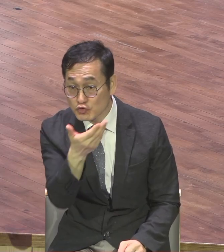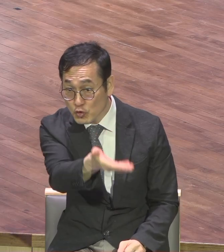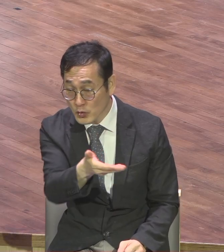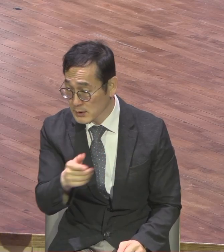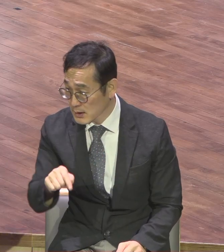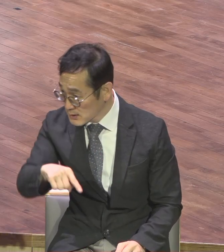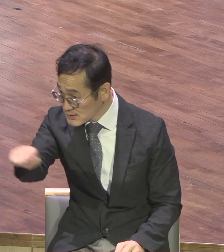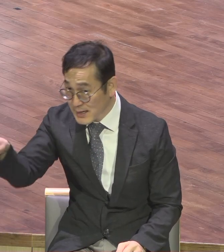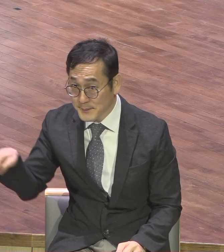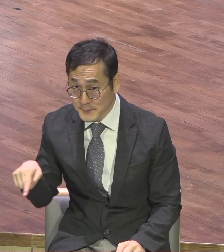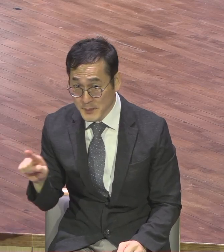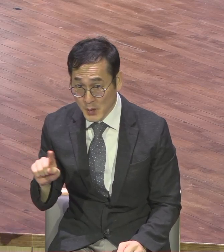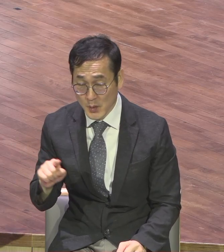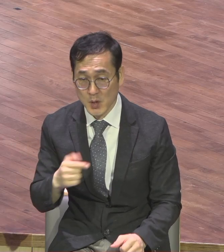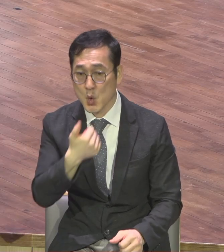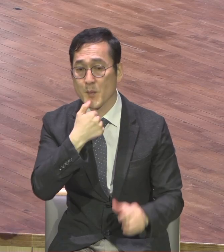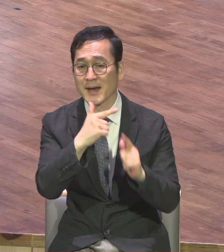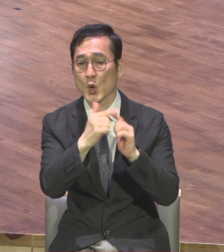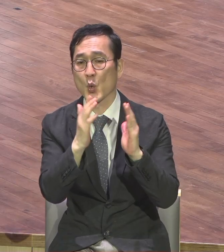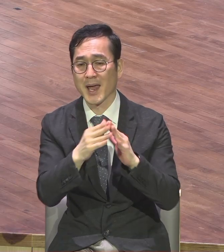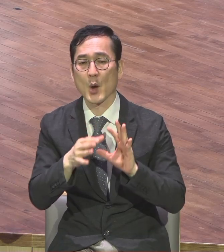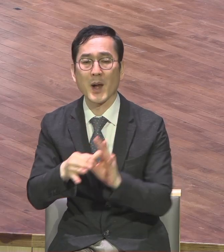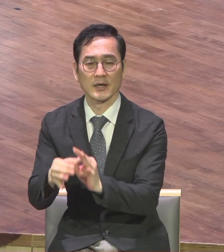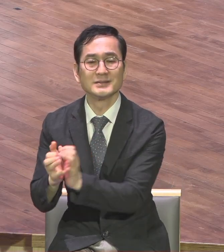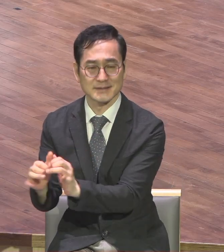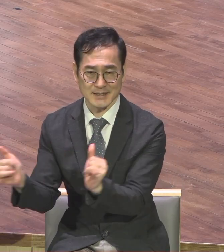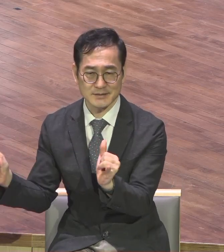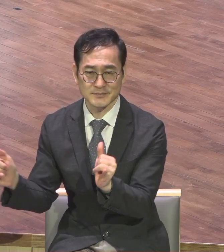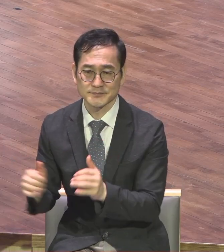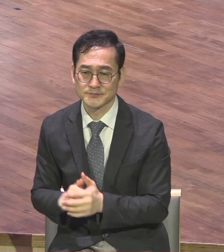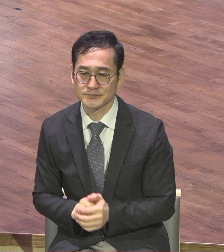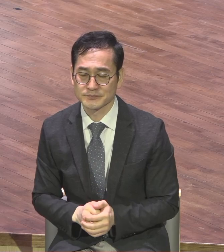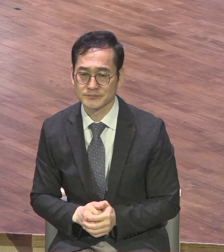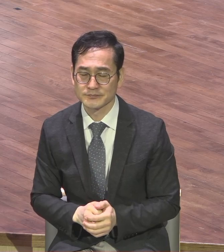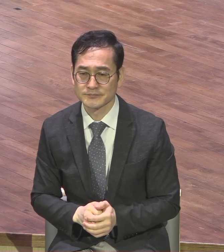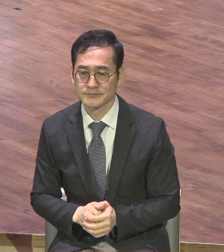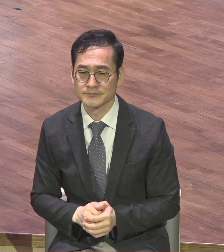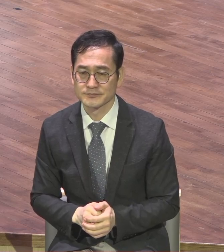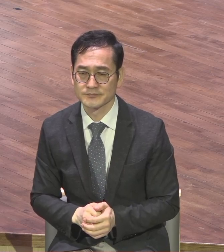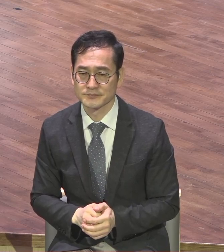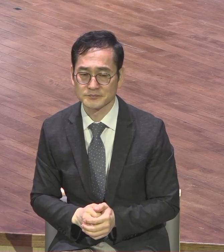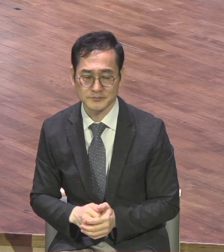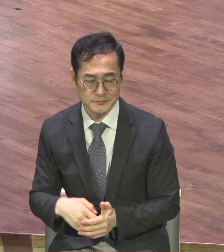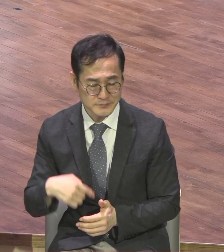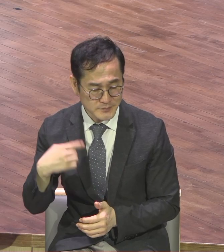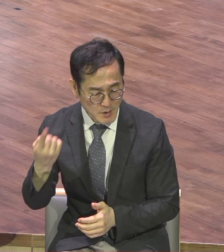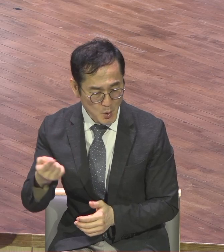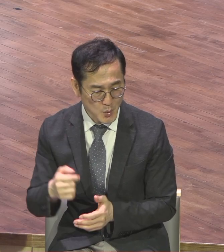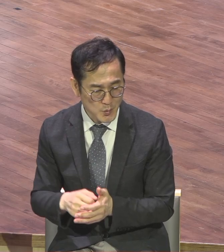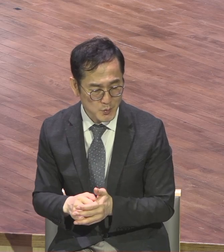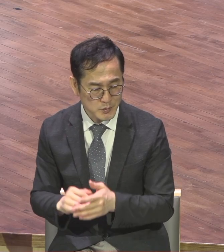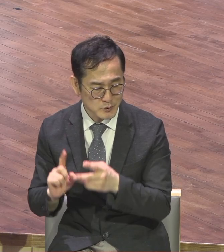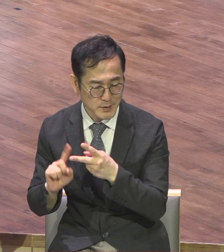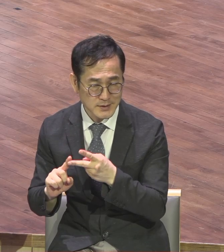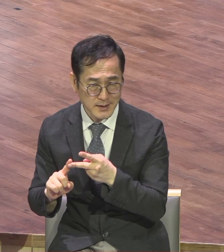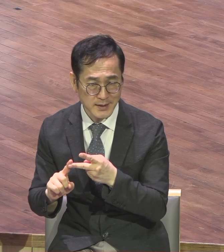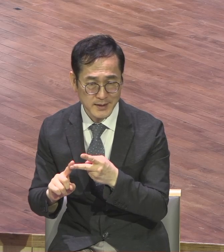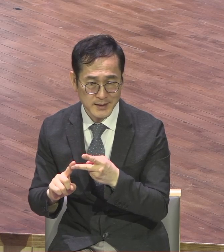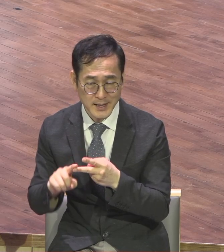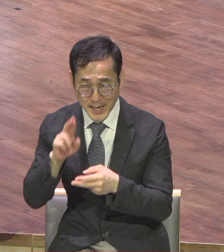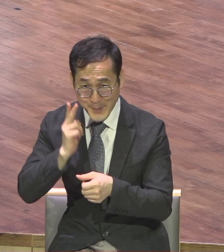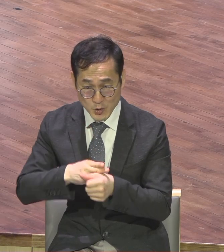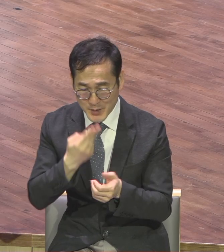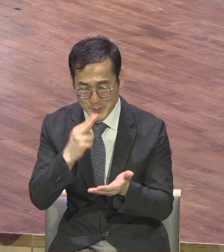로마 교회와 관련된 인물들이고 21절로 23절까지 인물들은 당시 사도